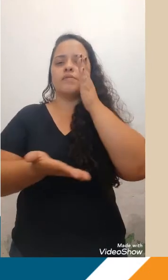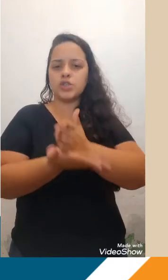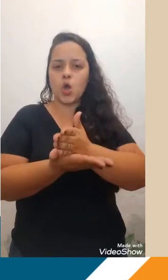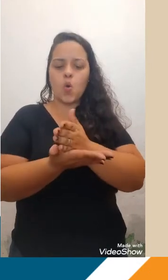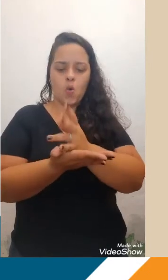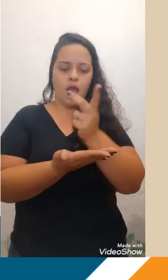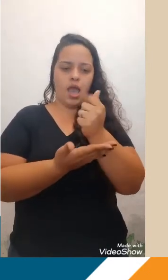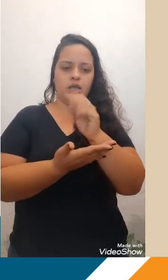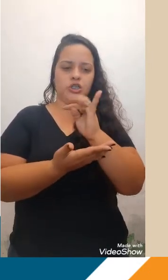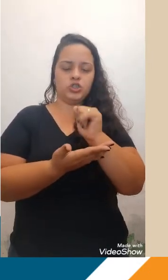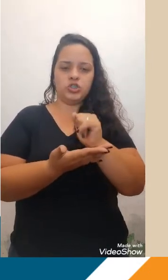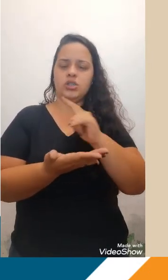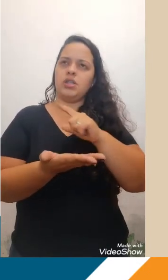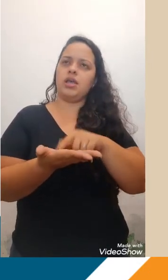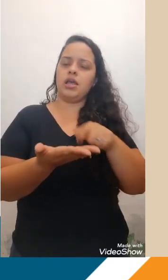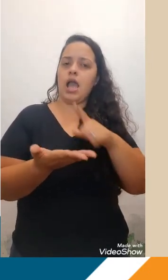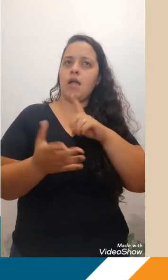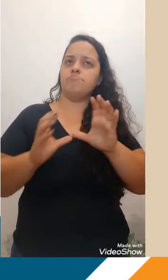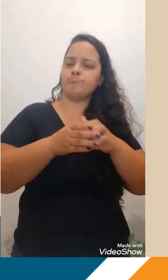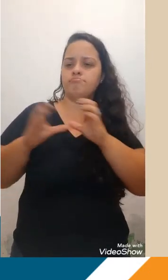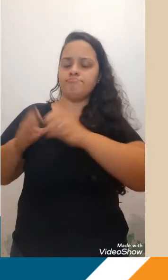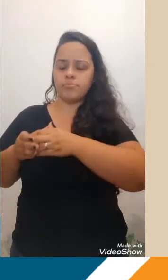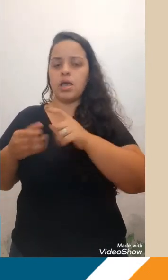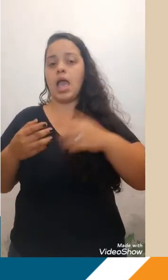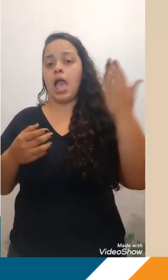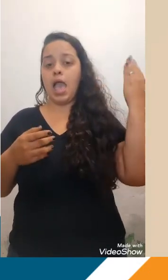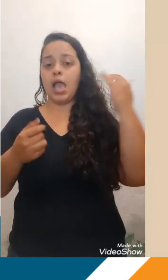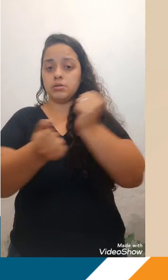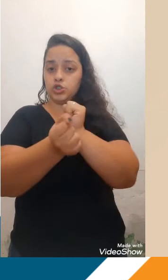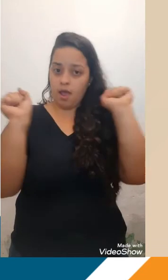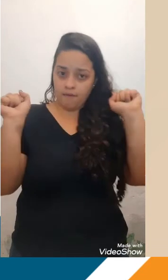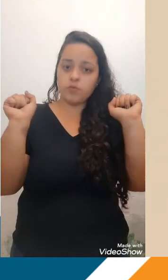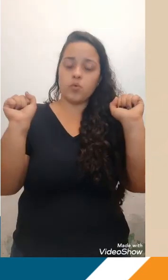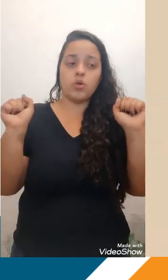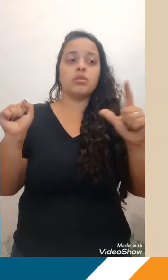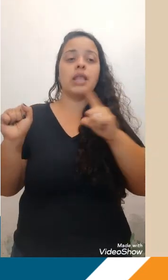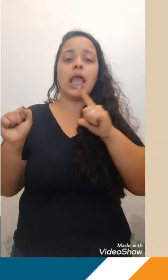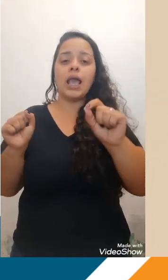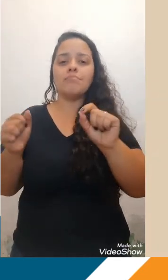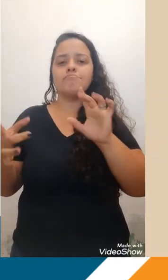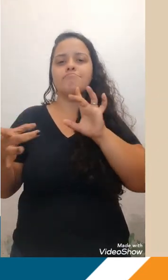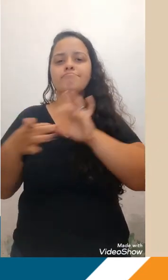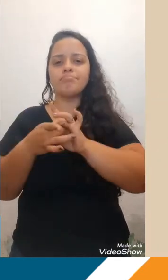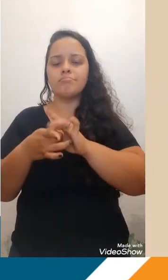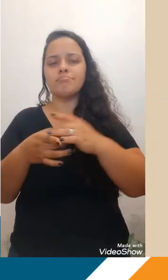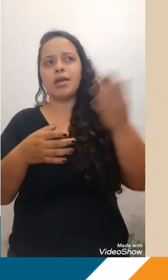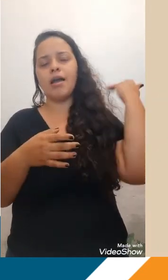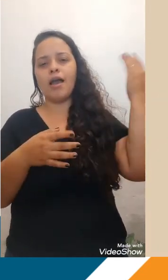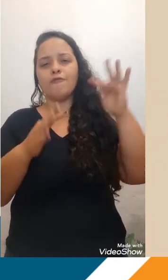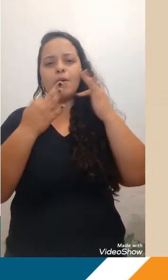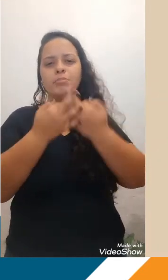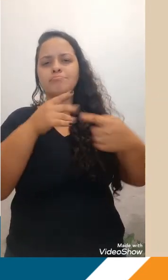divisão entre os haitianos. Por um lado, nós tínhamos ex-escravizados, que tinham uma grande ligação com sua